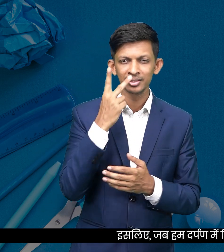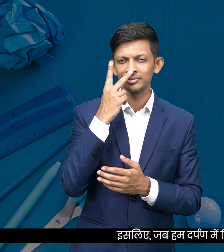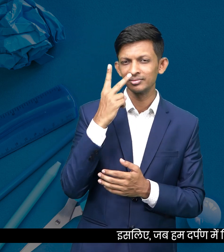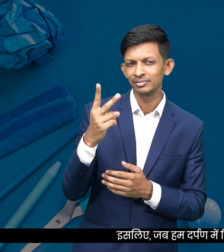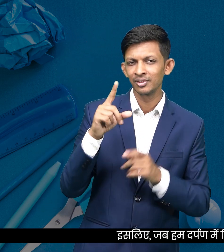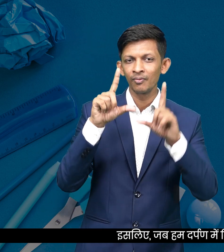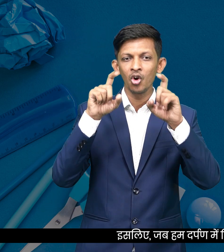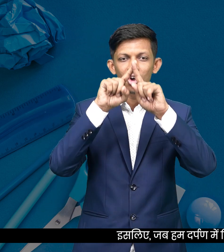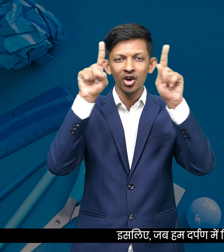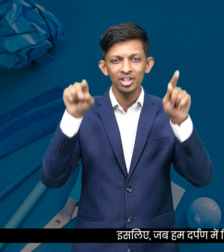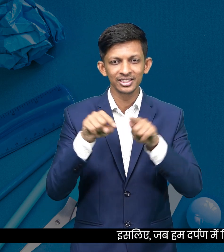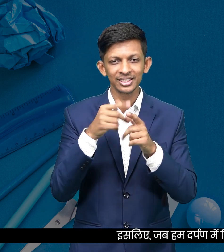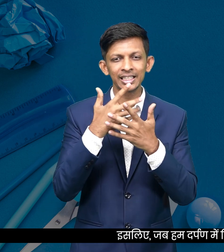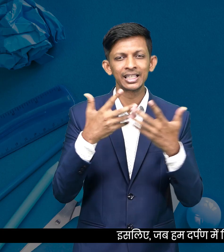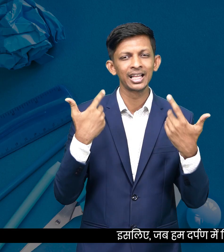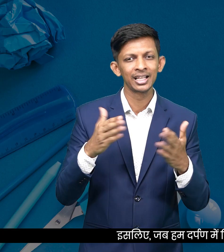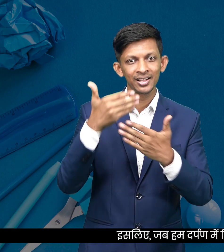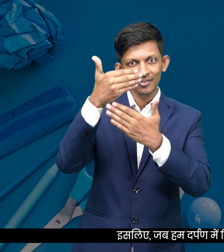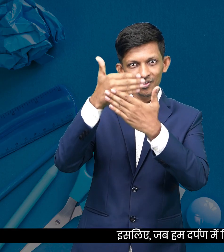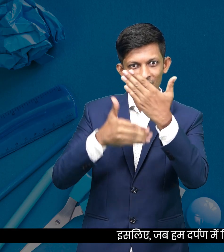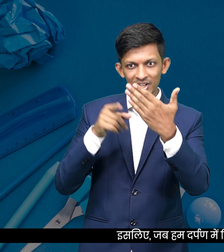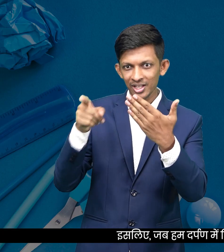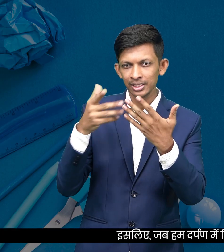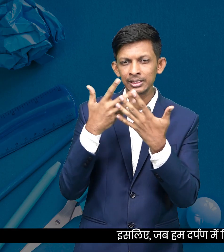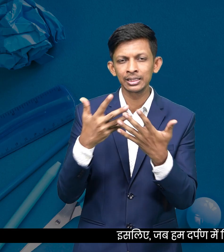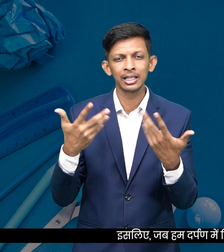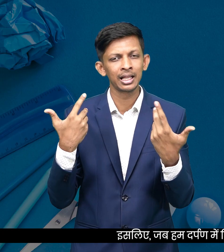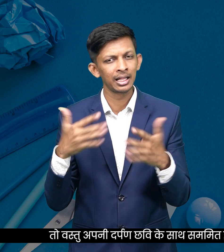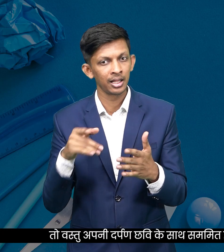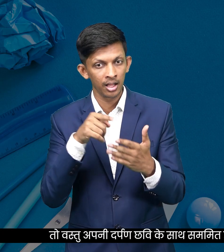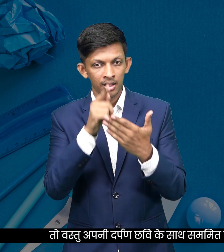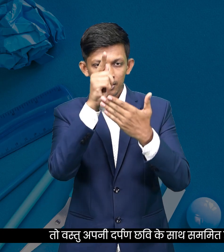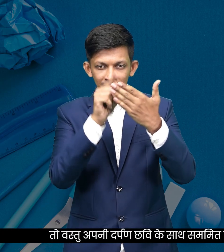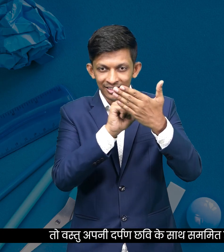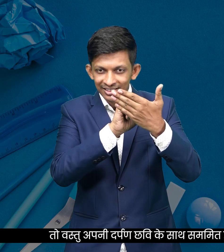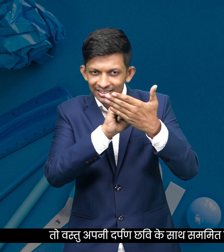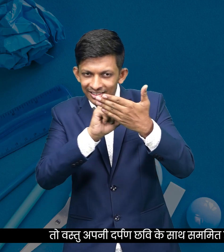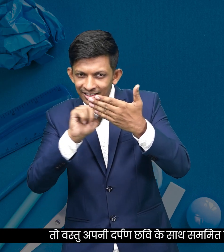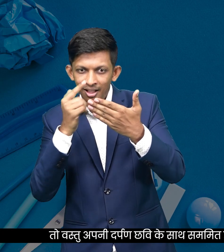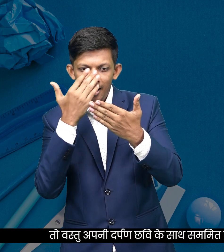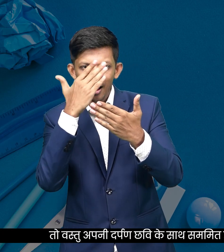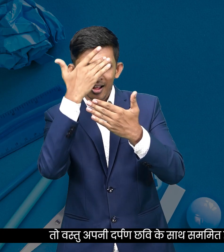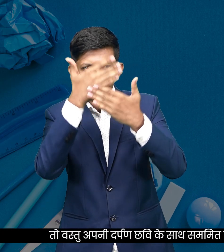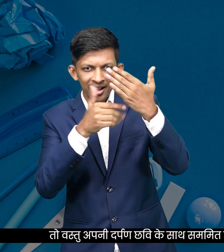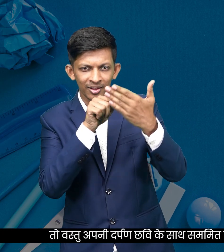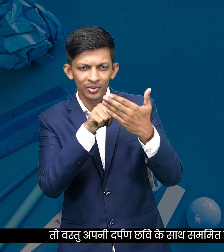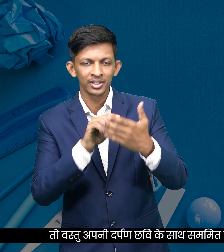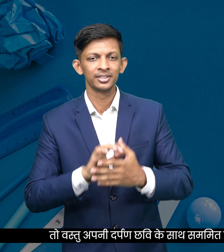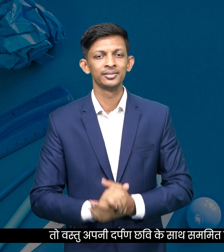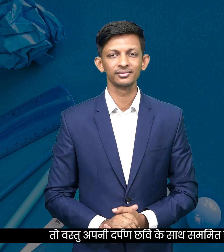इसीलिए जब हम दर्पण में किसी वस्तु की छवि देखते हैं तो वस्तु अपनी दर्पण छवि के साथ सम्मिलित होती